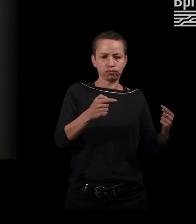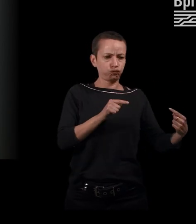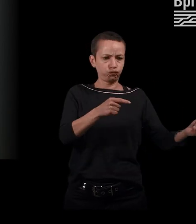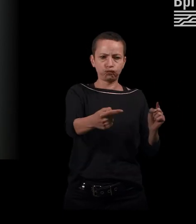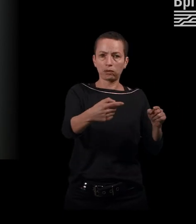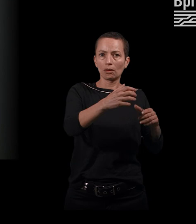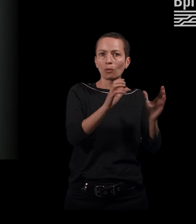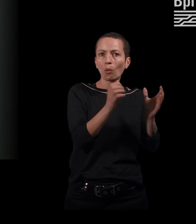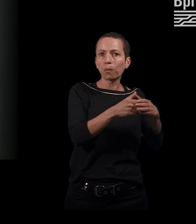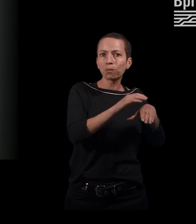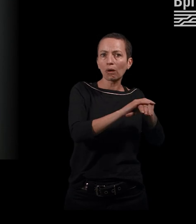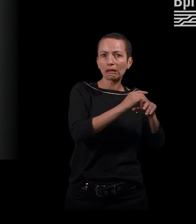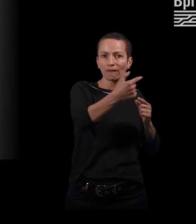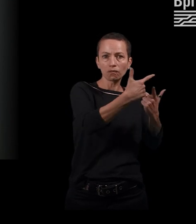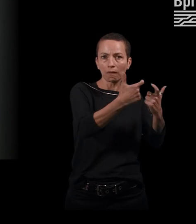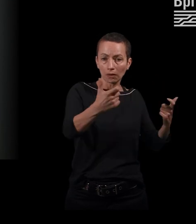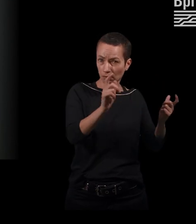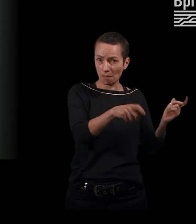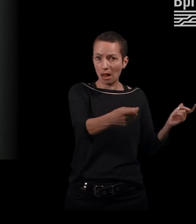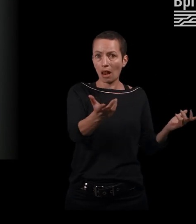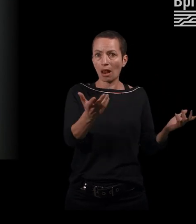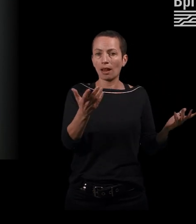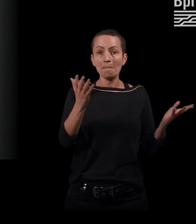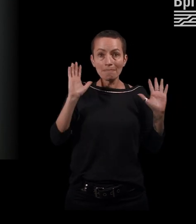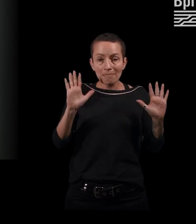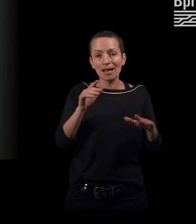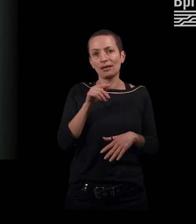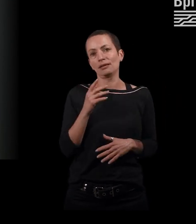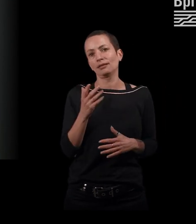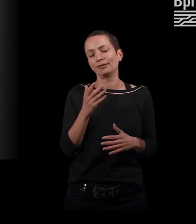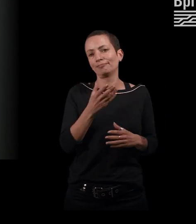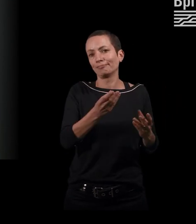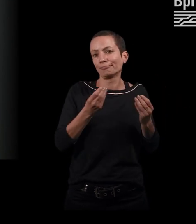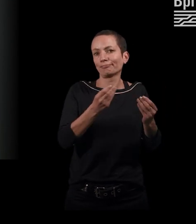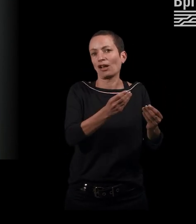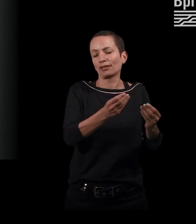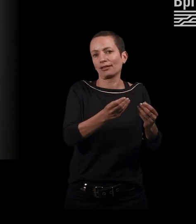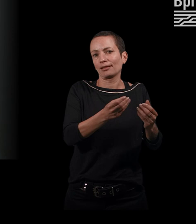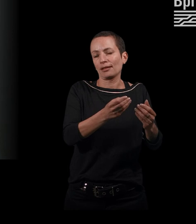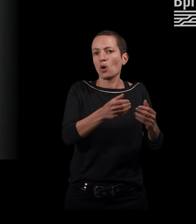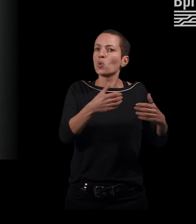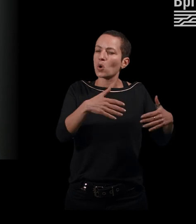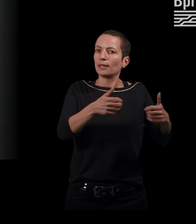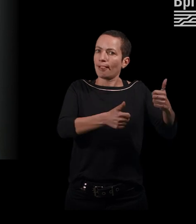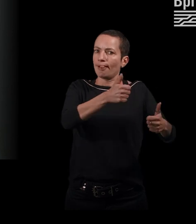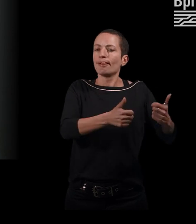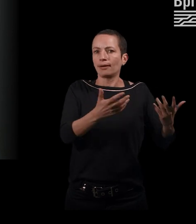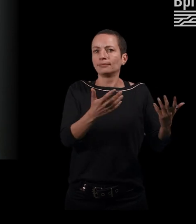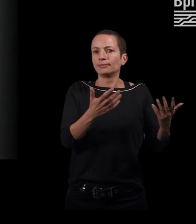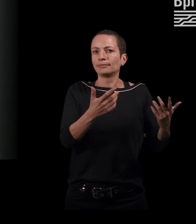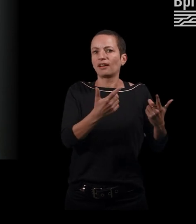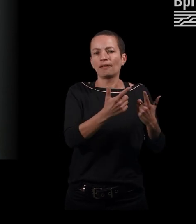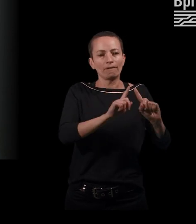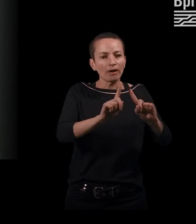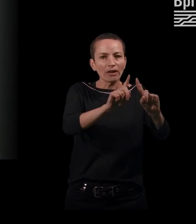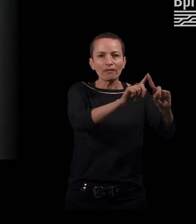organisations-là soient extrêmement diverses. Mais c'est aussi un défi pour elles, cette diversité,